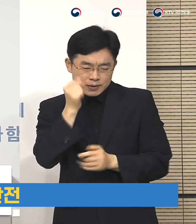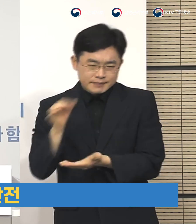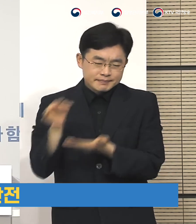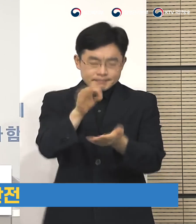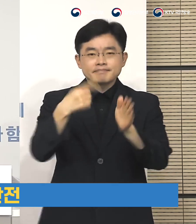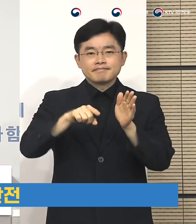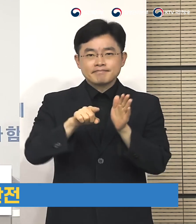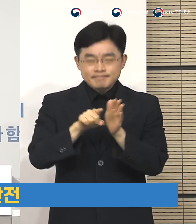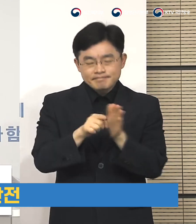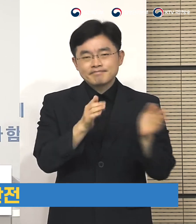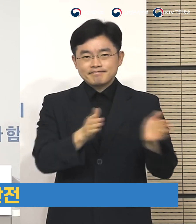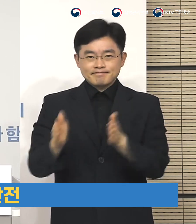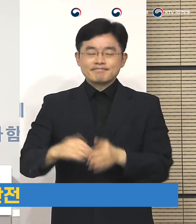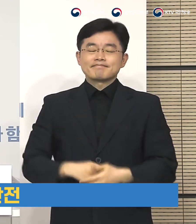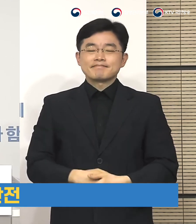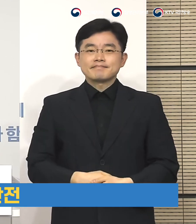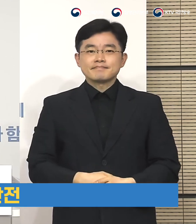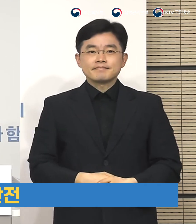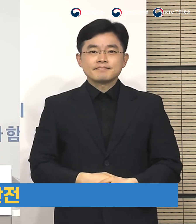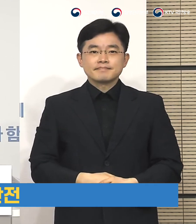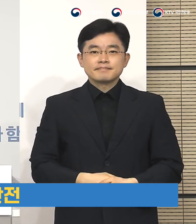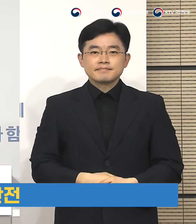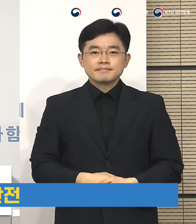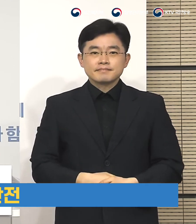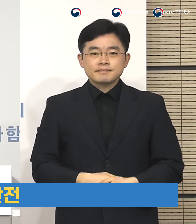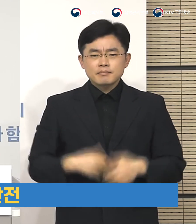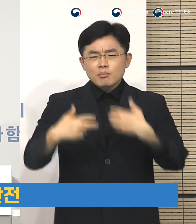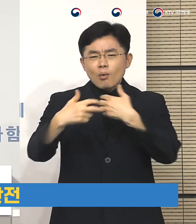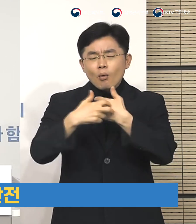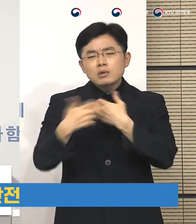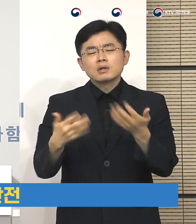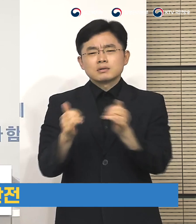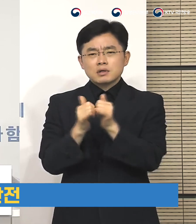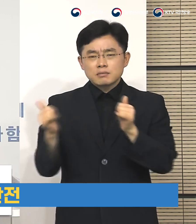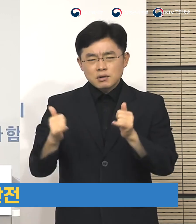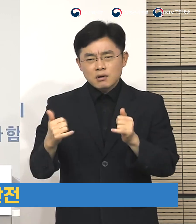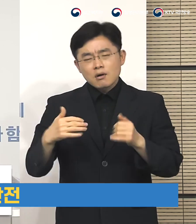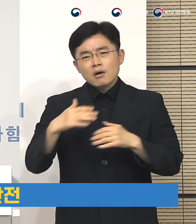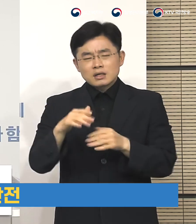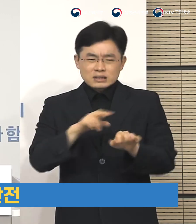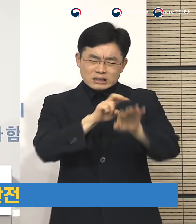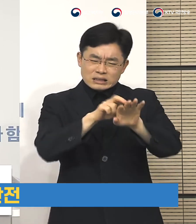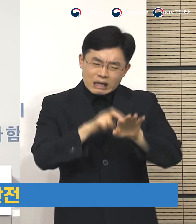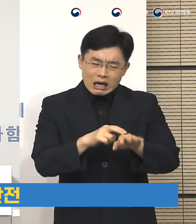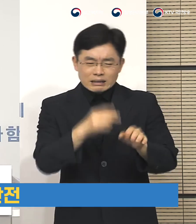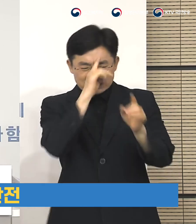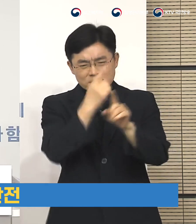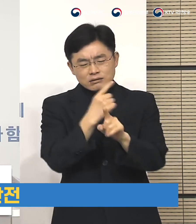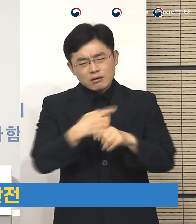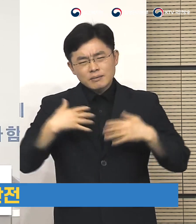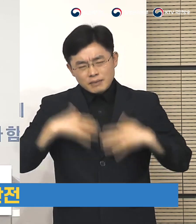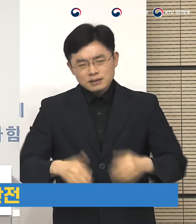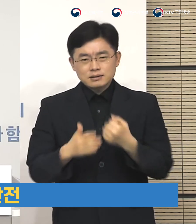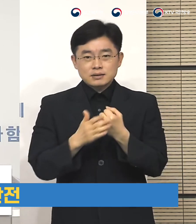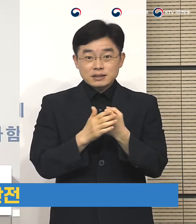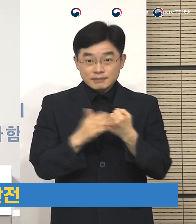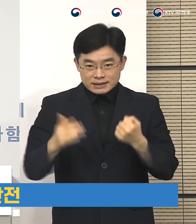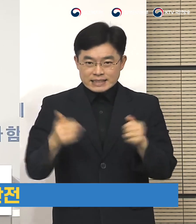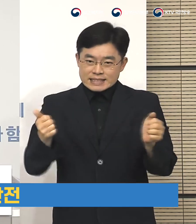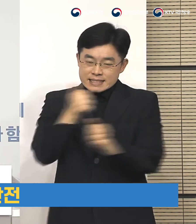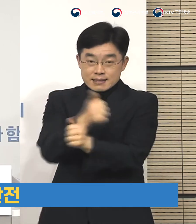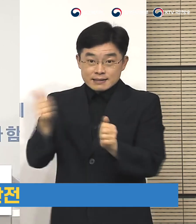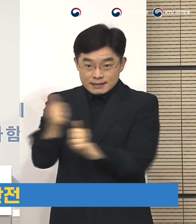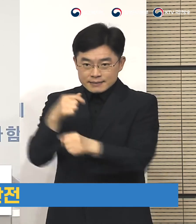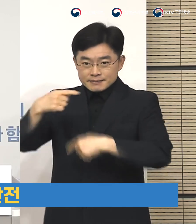이루어지도록 만전을 기하겠습니다. 또한 의료진의 피로도가 경감되도록 인력의 확보와 교대 지원 방안